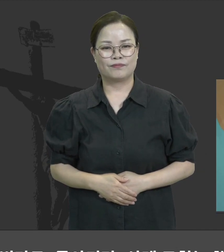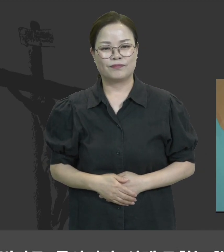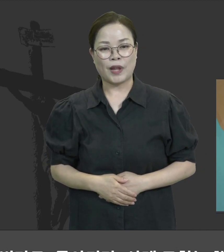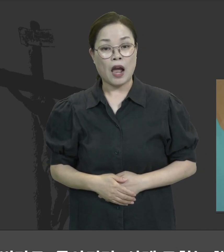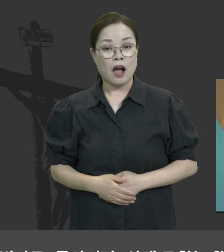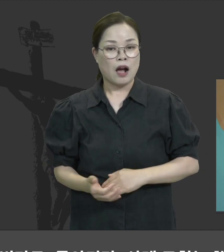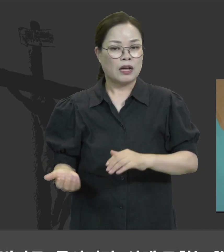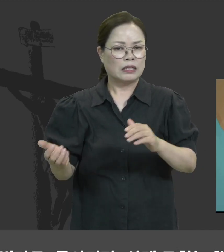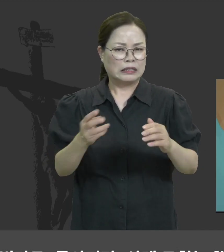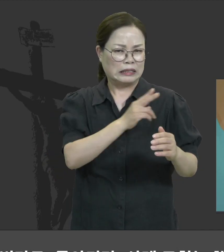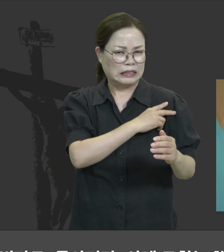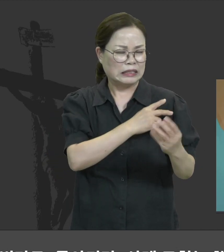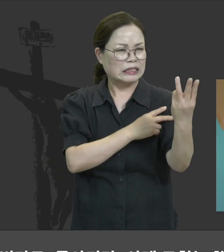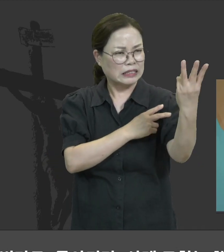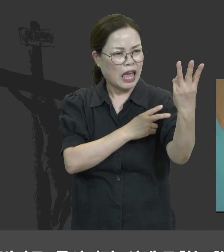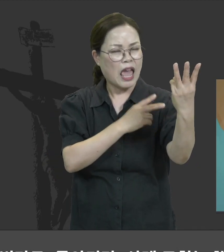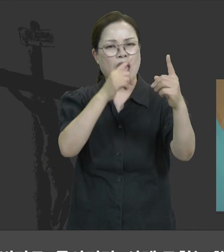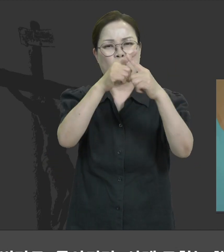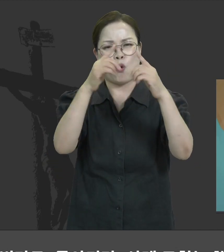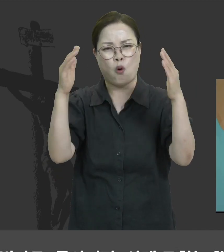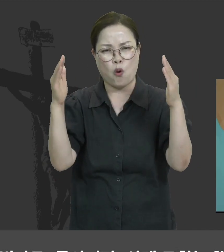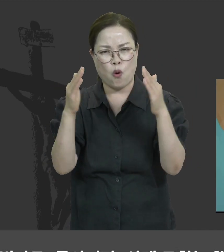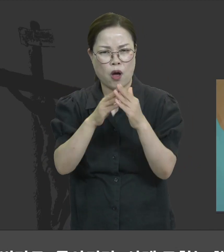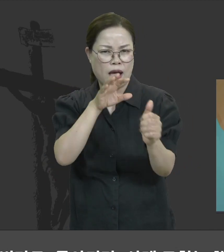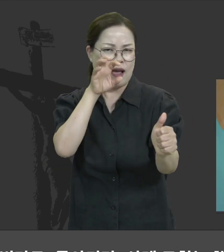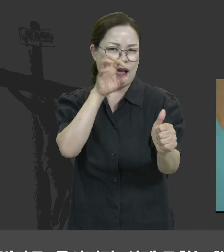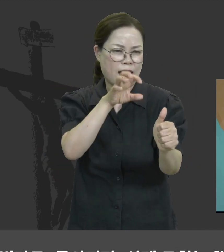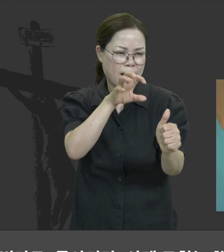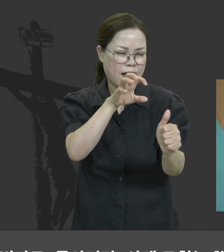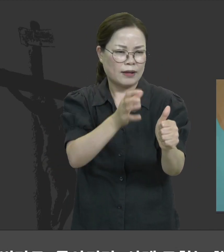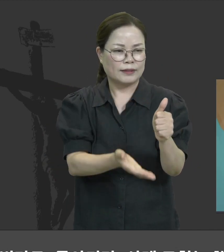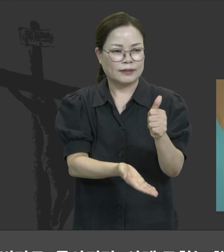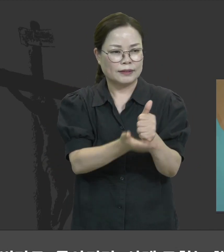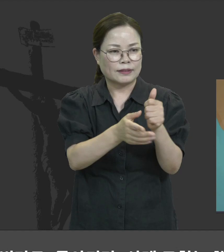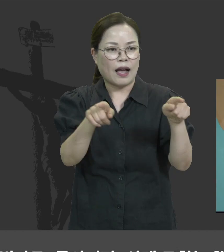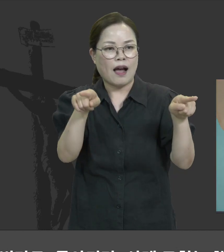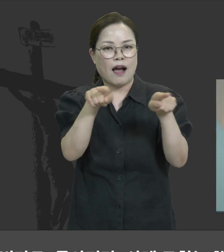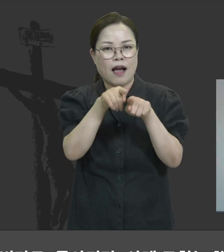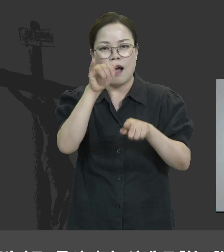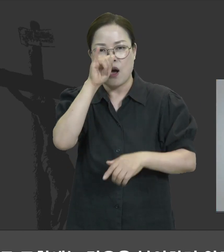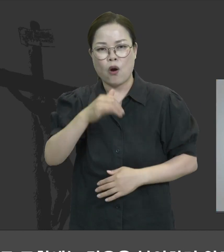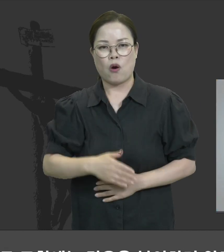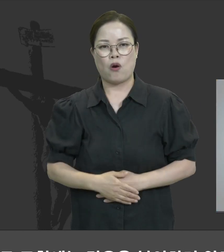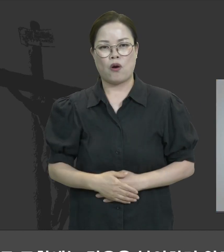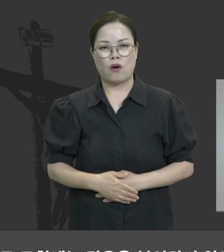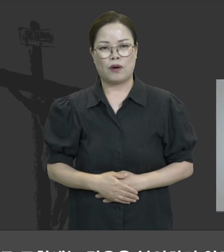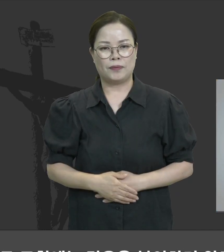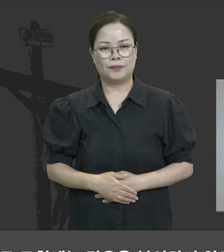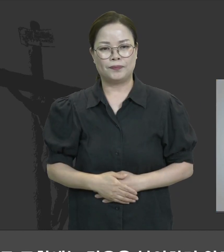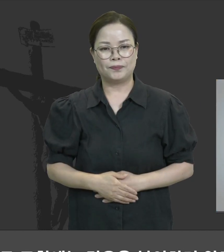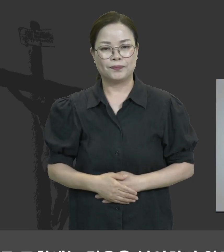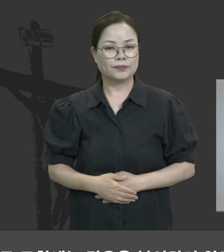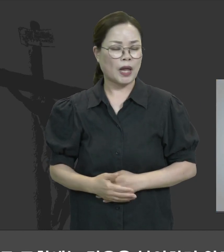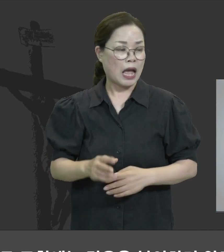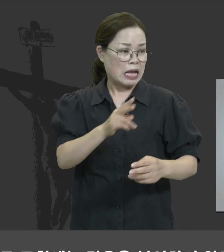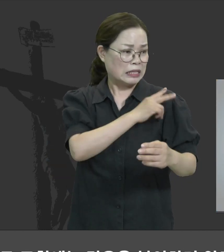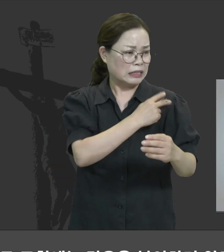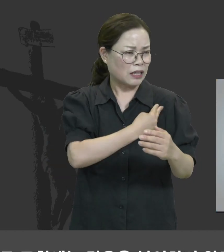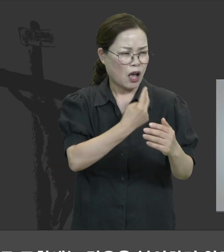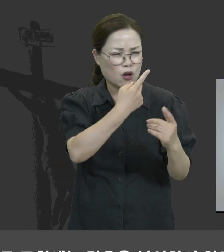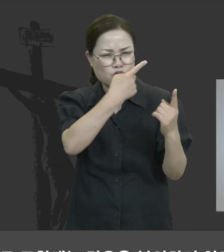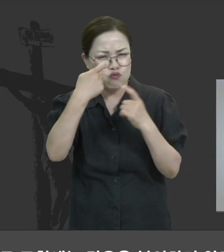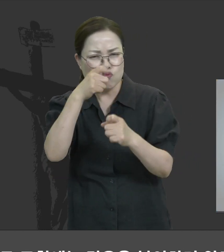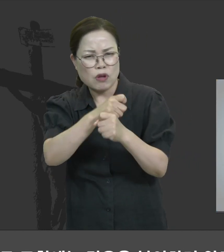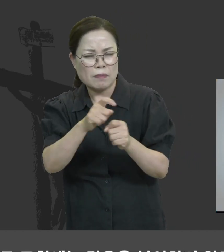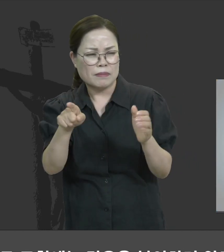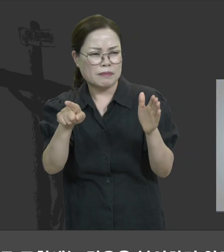버가모, 두아디라, 사대 교회는 책망과 칭찬을 함께 받습니다. 버가모 교회에는 믿음을